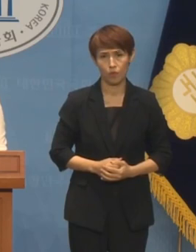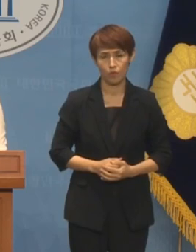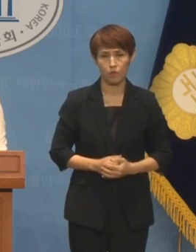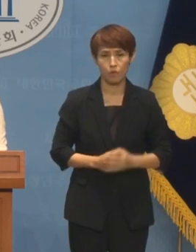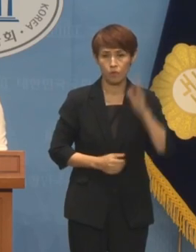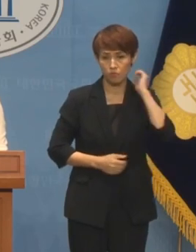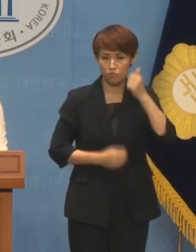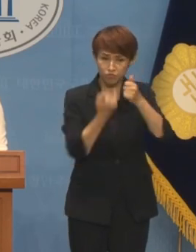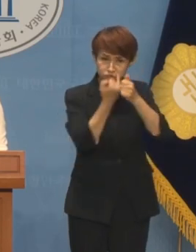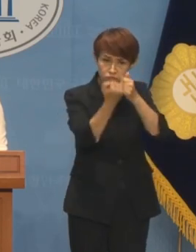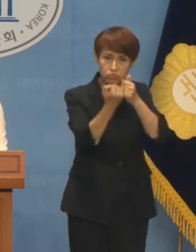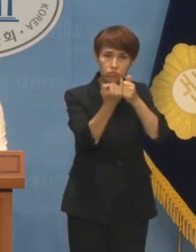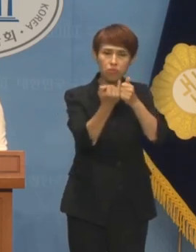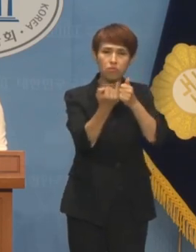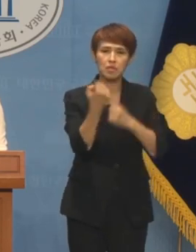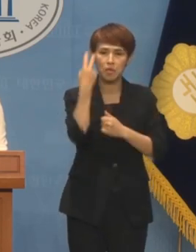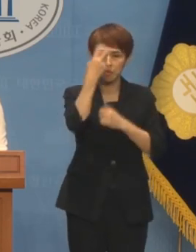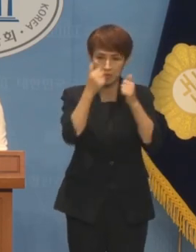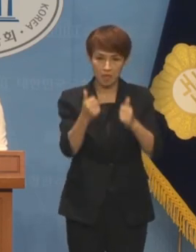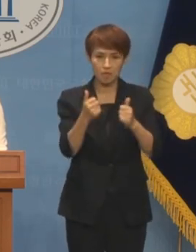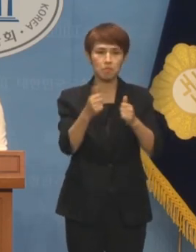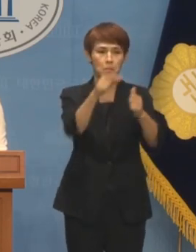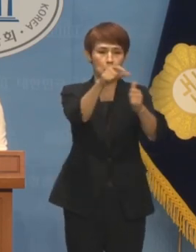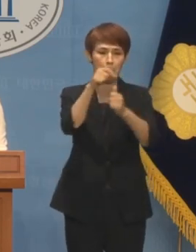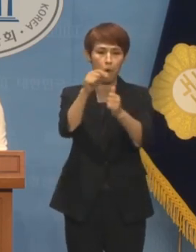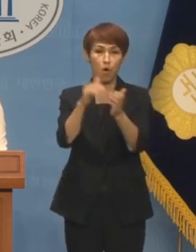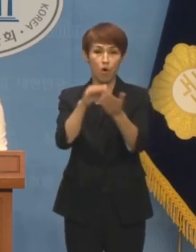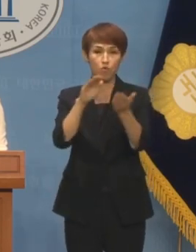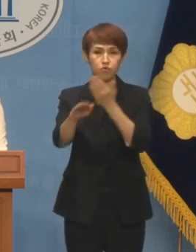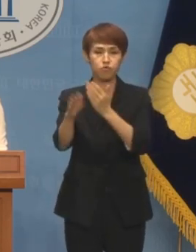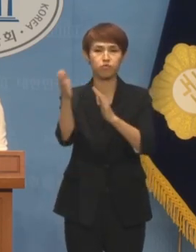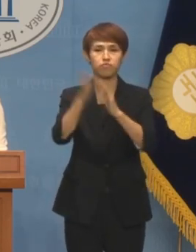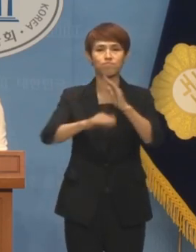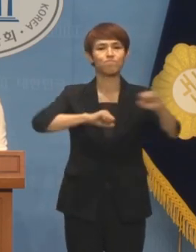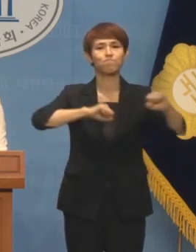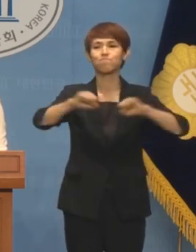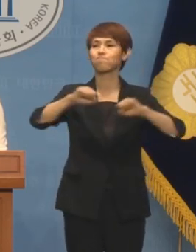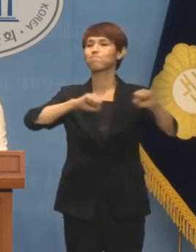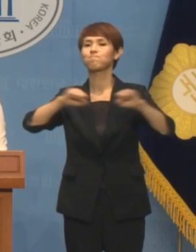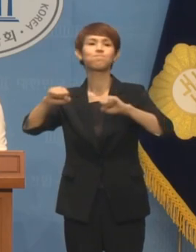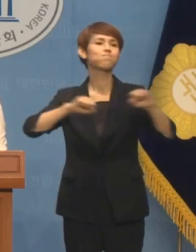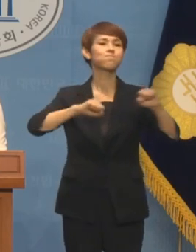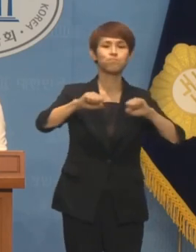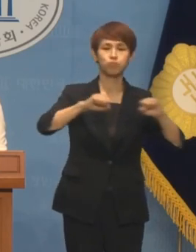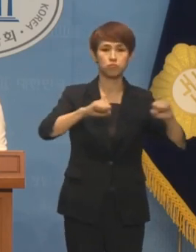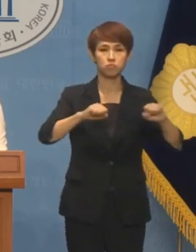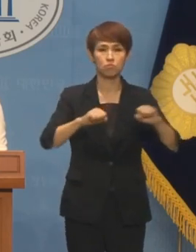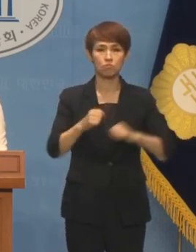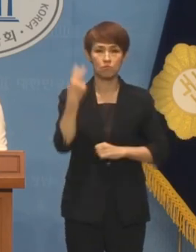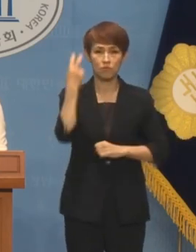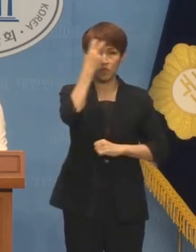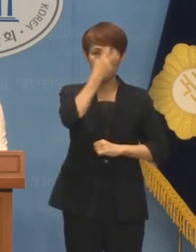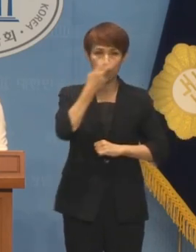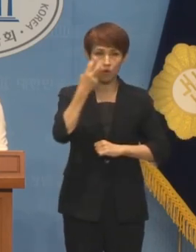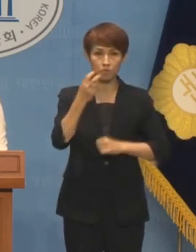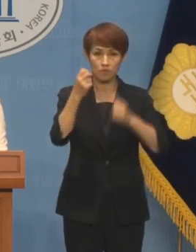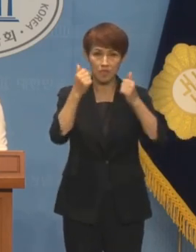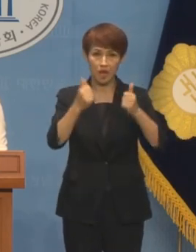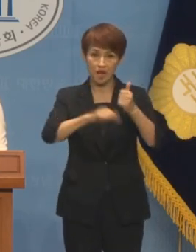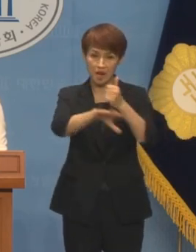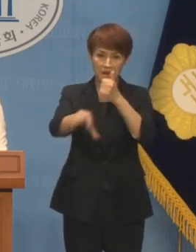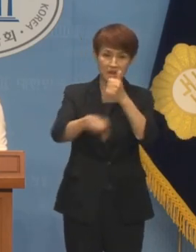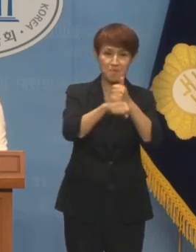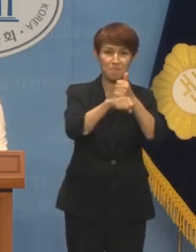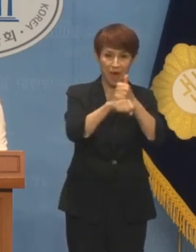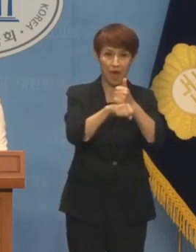김건희 여사는 검찰 인사 직후 공개 활동을 재개했습니다. 검찰을 소나기에 쥐었으니 더